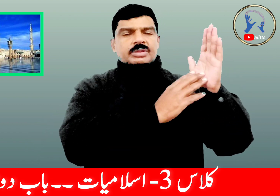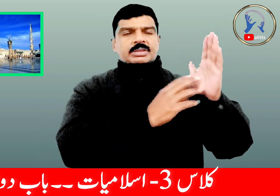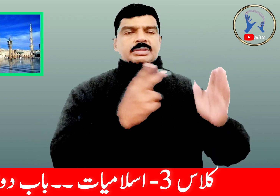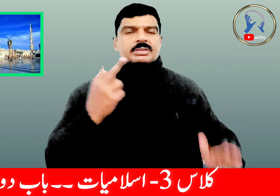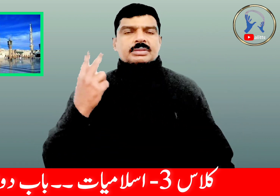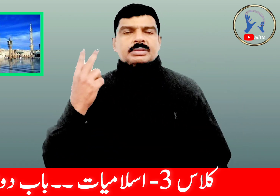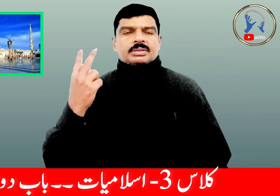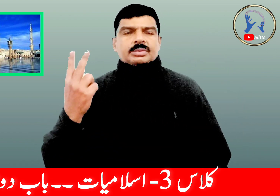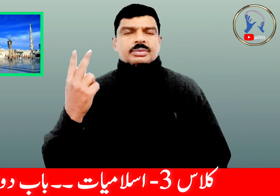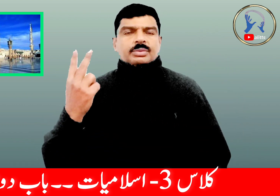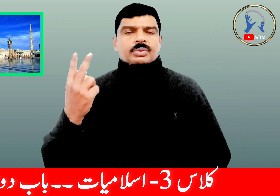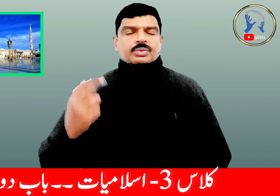یونٹ 2،